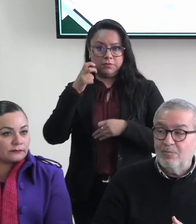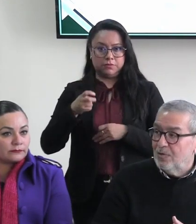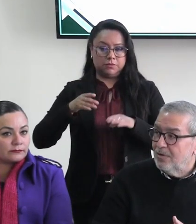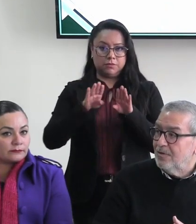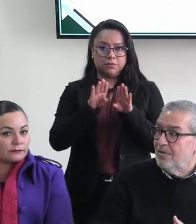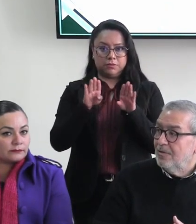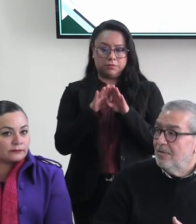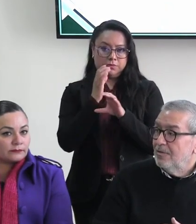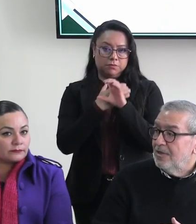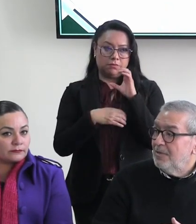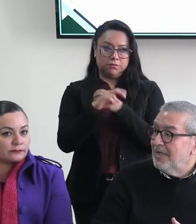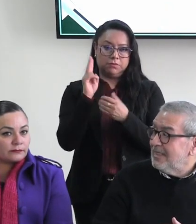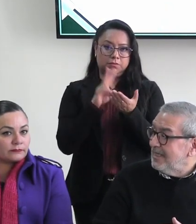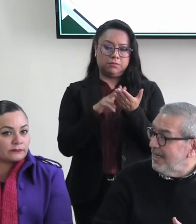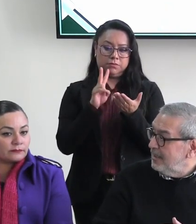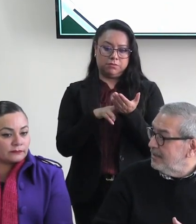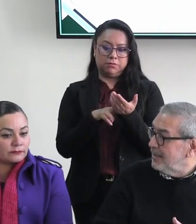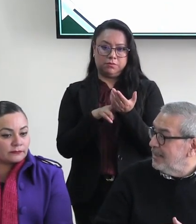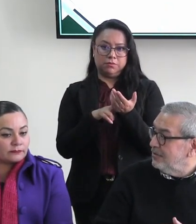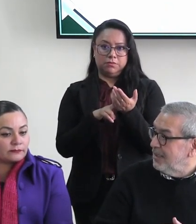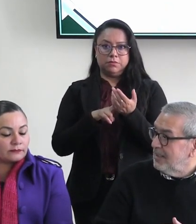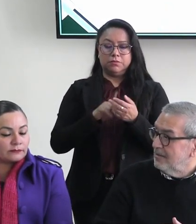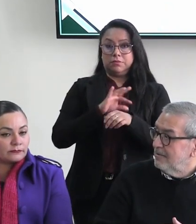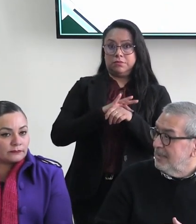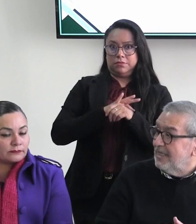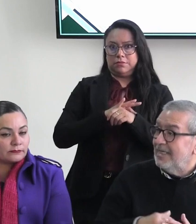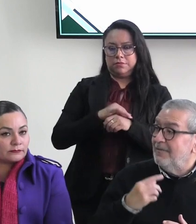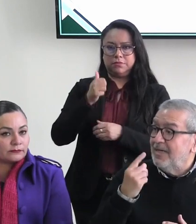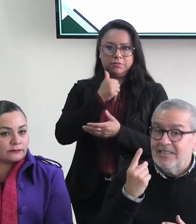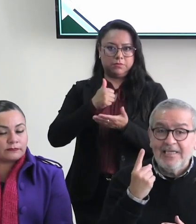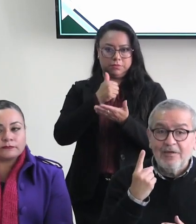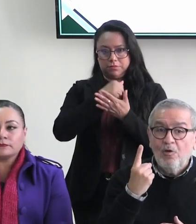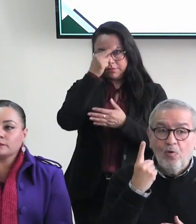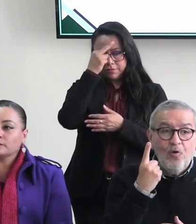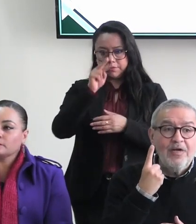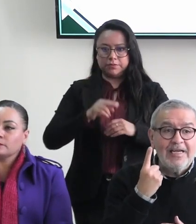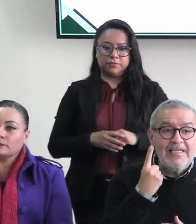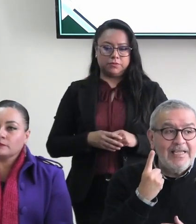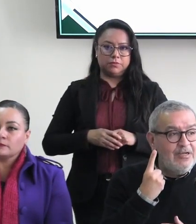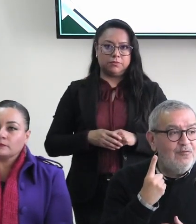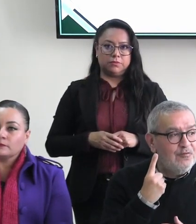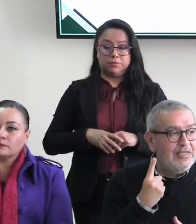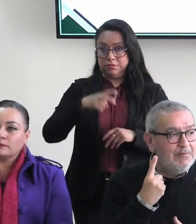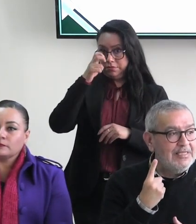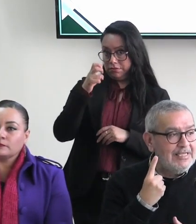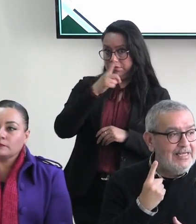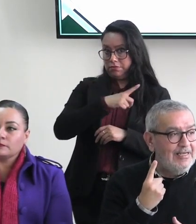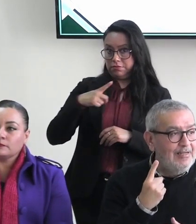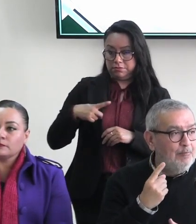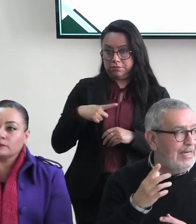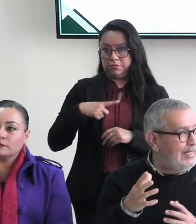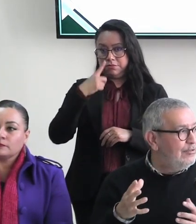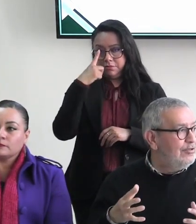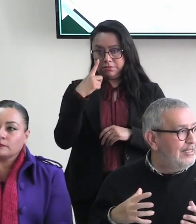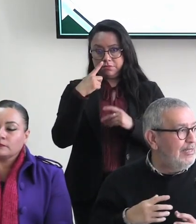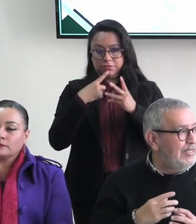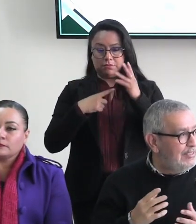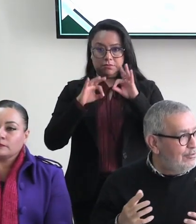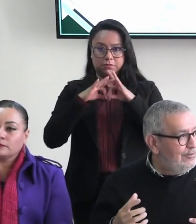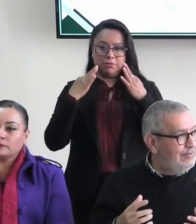como patrimonio inmaterial de la ciudad, y que debería ser un criterio fundamental para